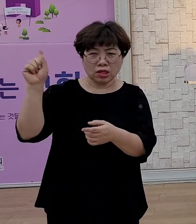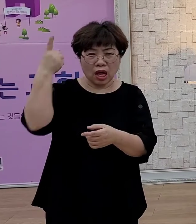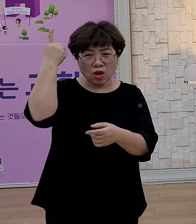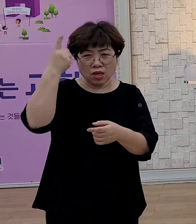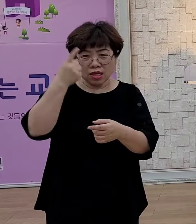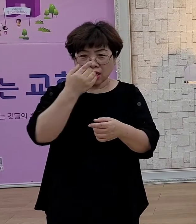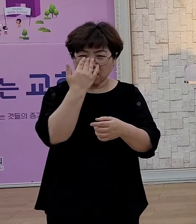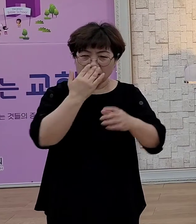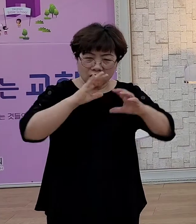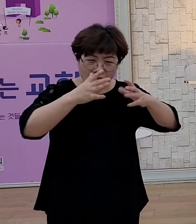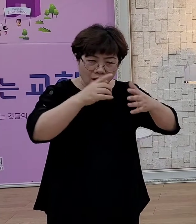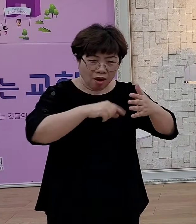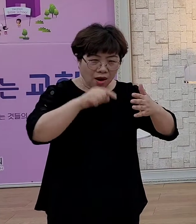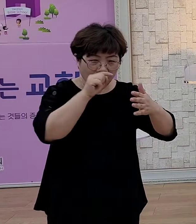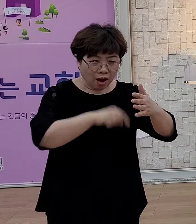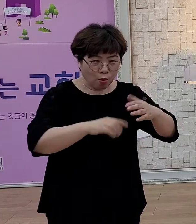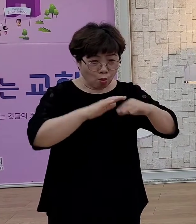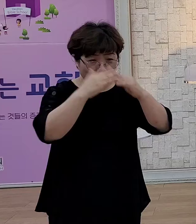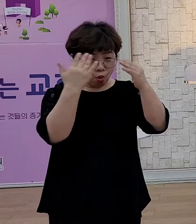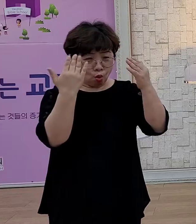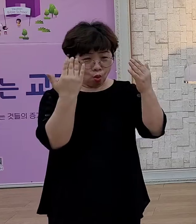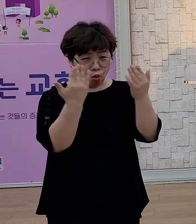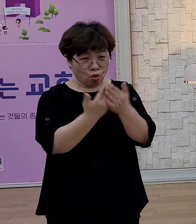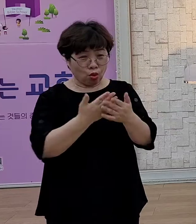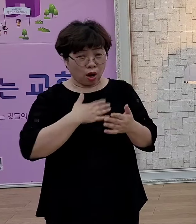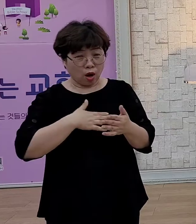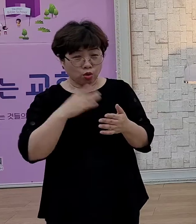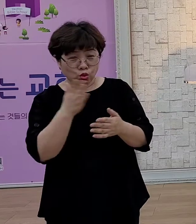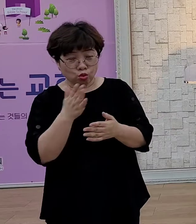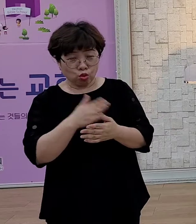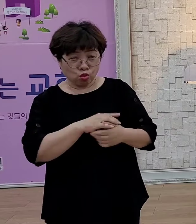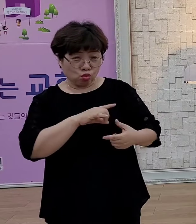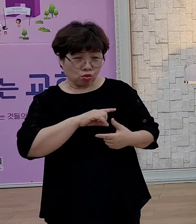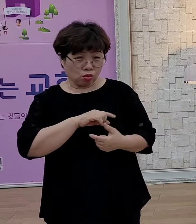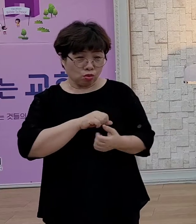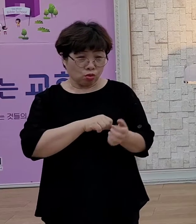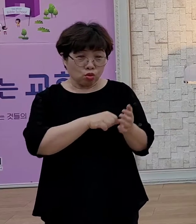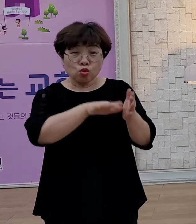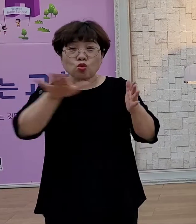사람을 모르는 사람이 없을 만큼 유명해졌습니다. 그래서